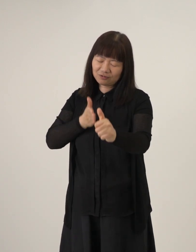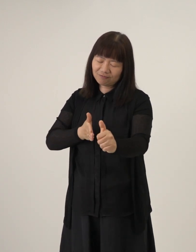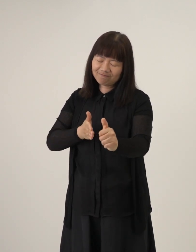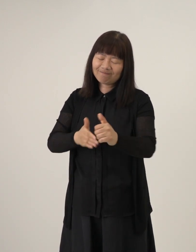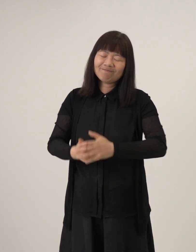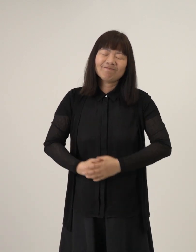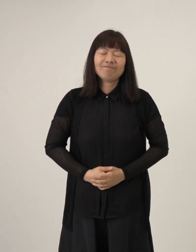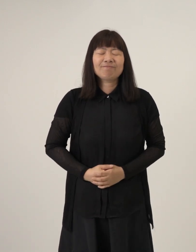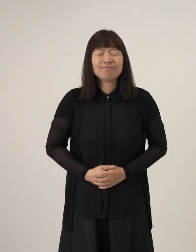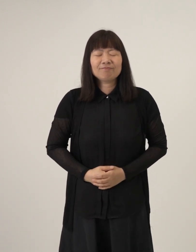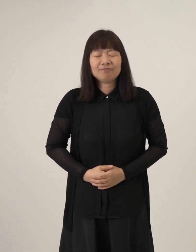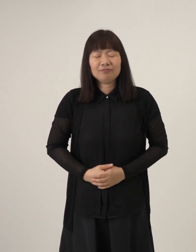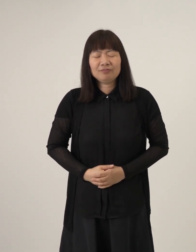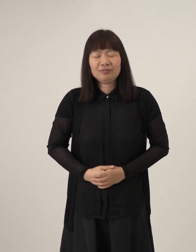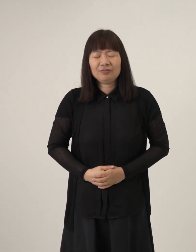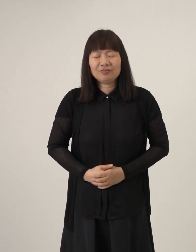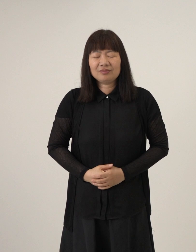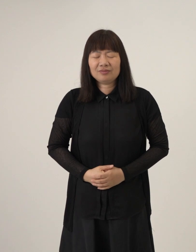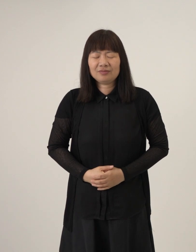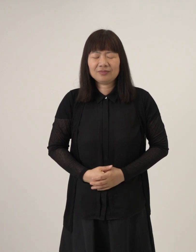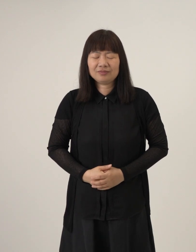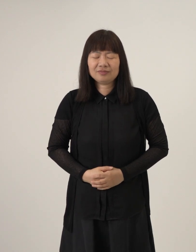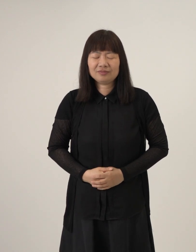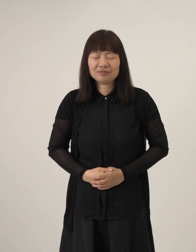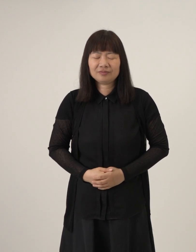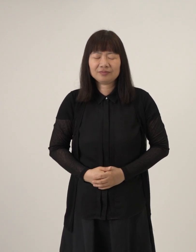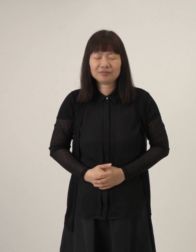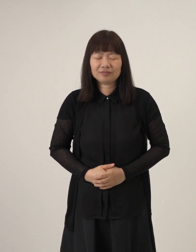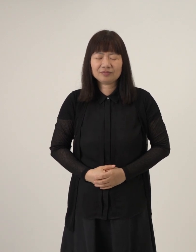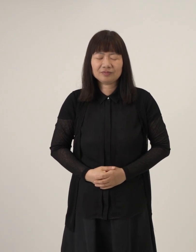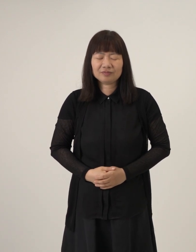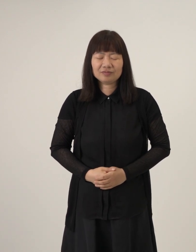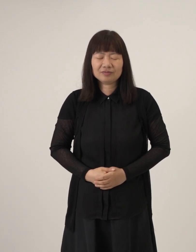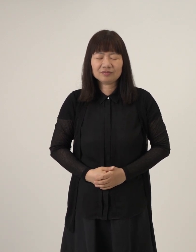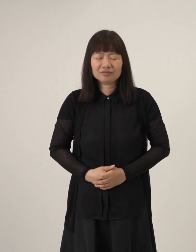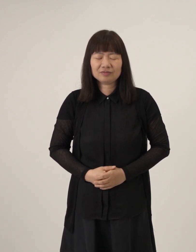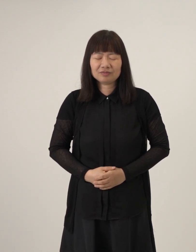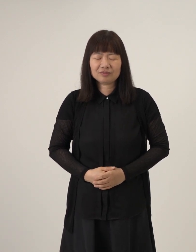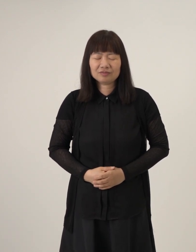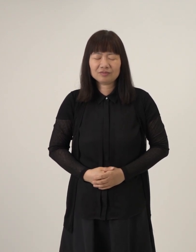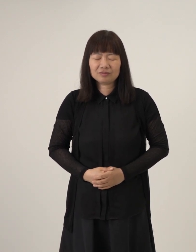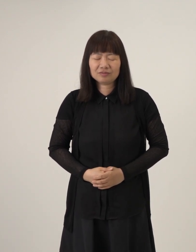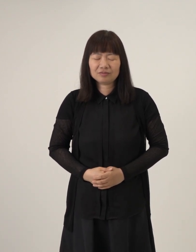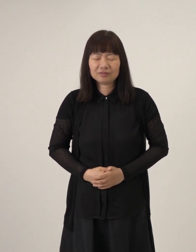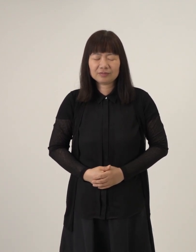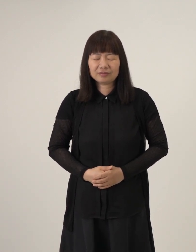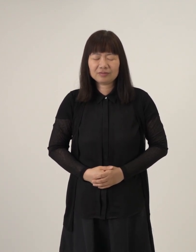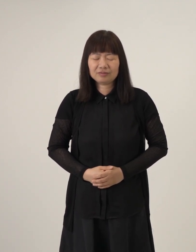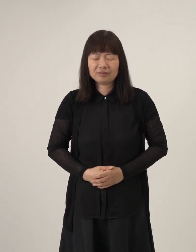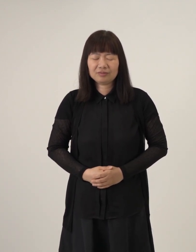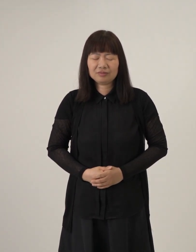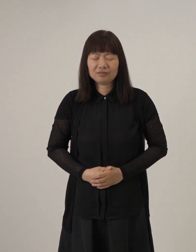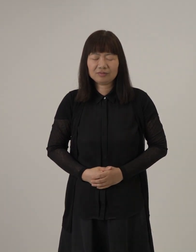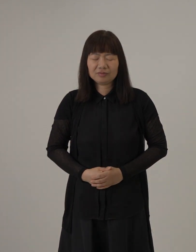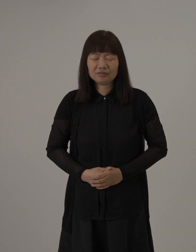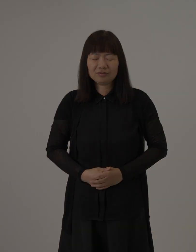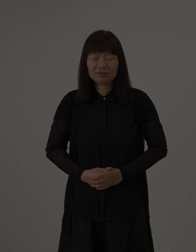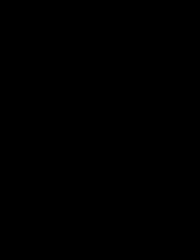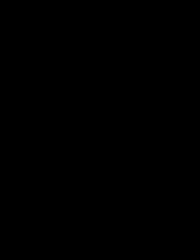주여. 사랑하시는 하나님 아버지, 모든 우리 청년들의 마음을